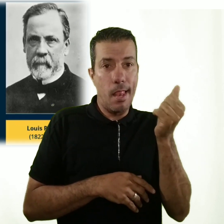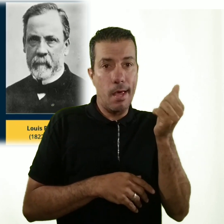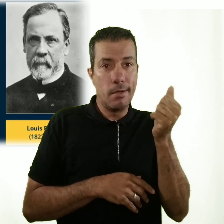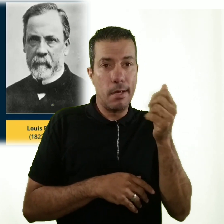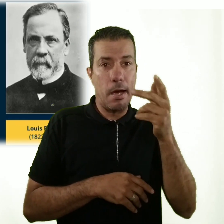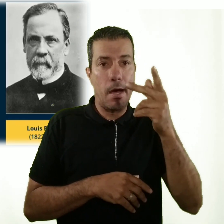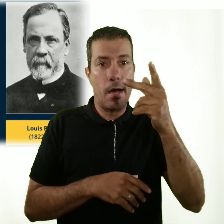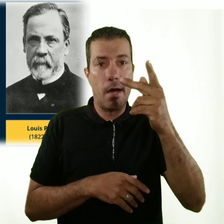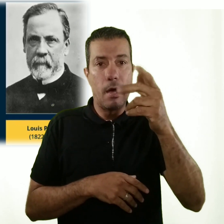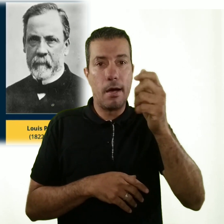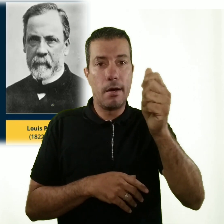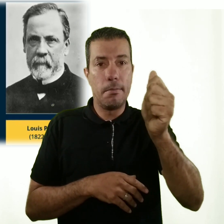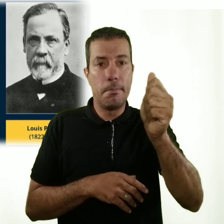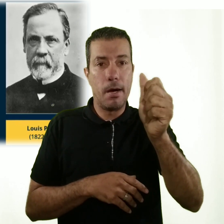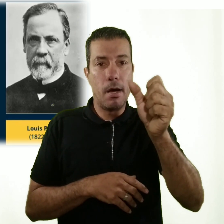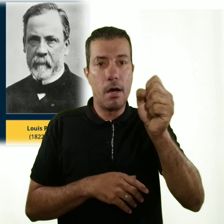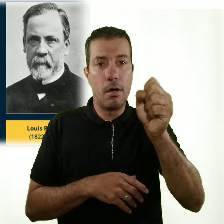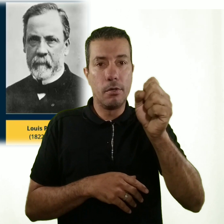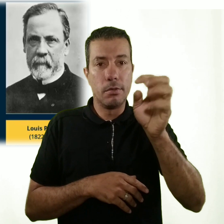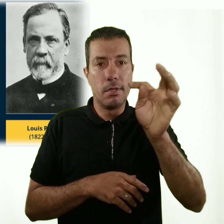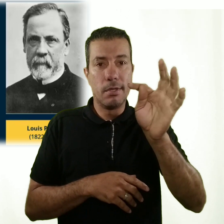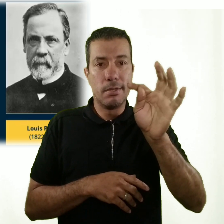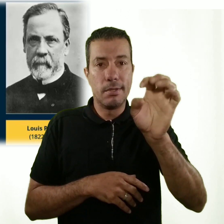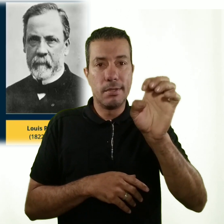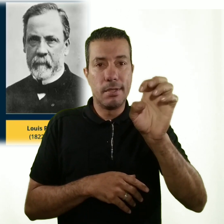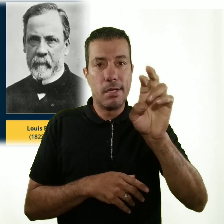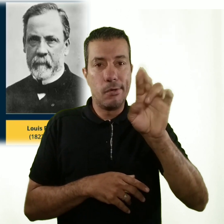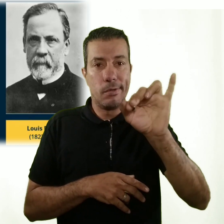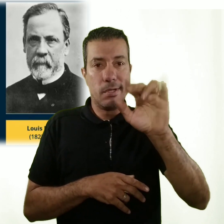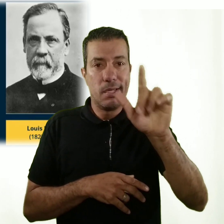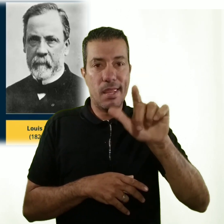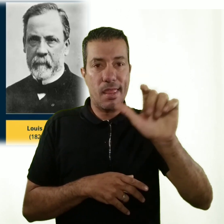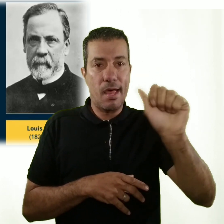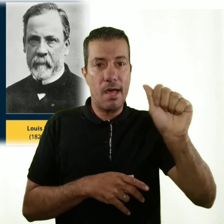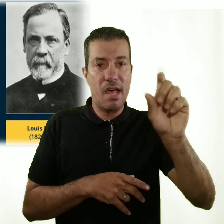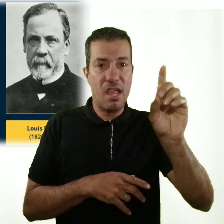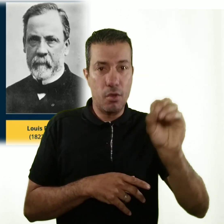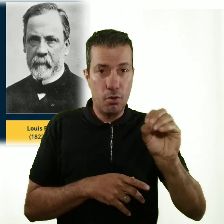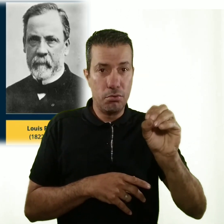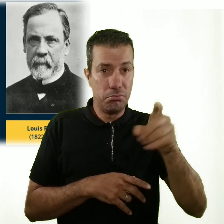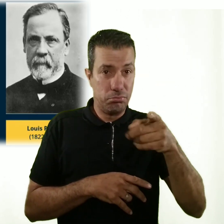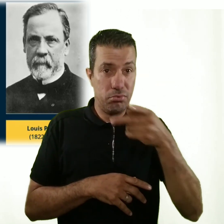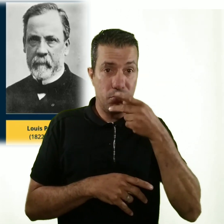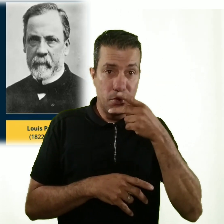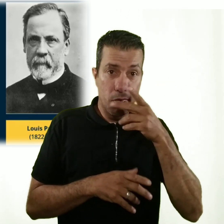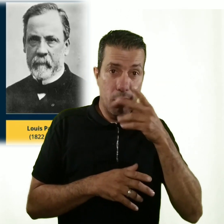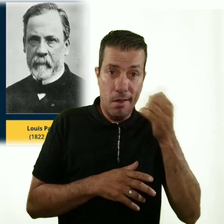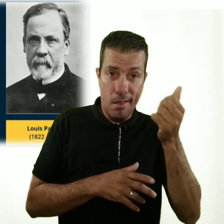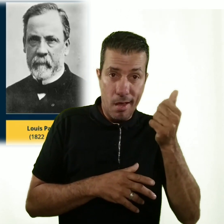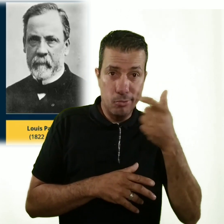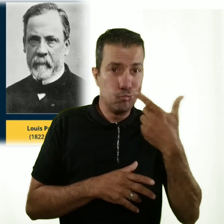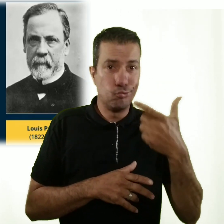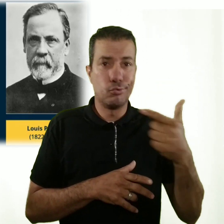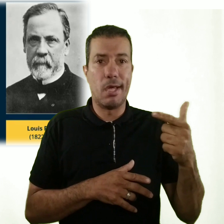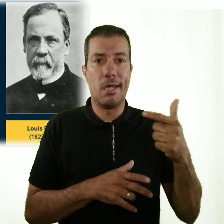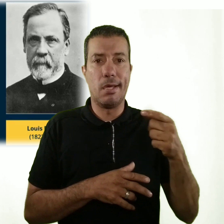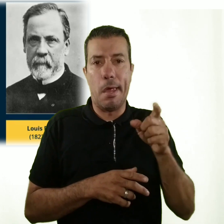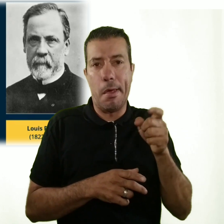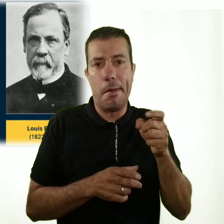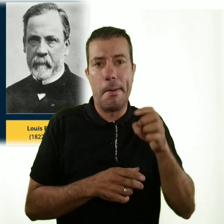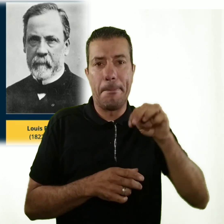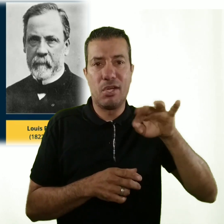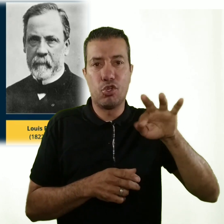pasteurizado, por causa dele, Louis Pasteur. Né? No seu leite que você toma não tem micróbio. Ele inventou um método